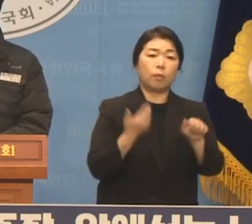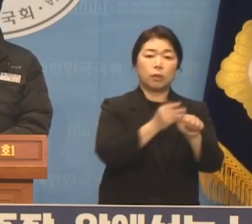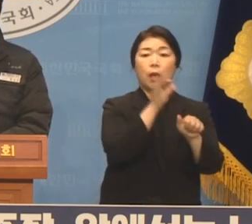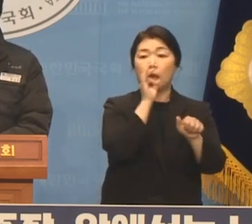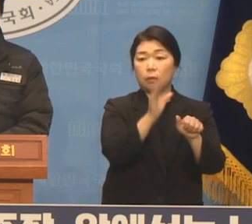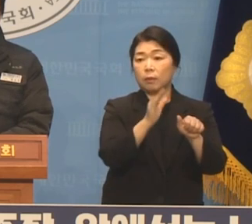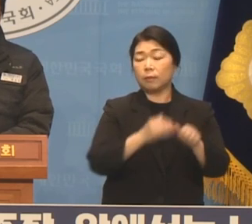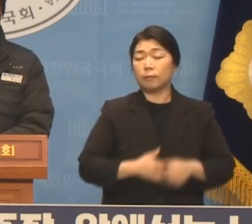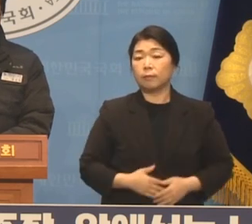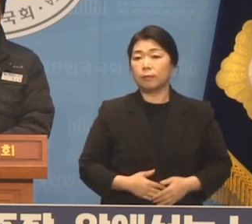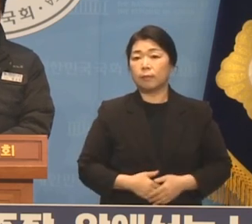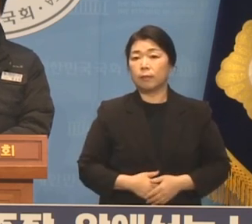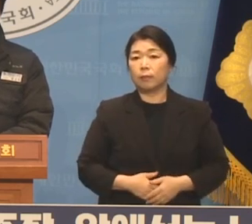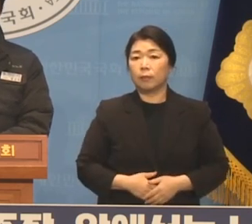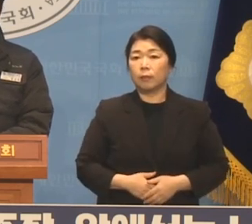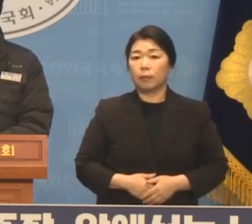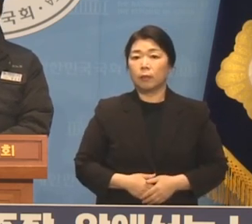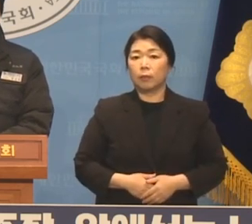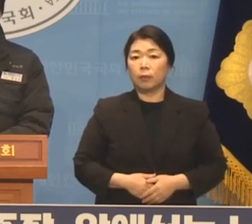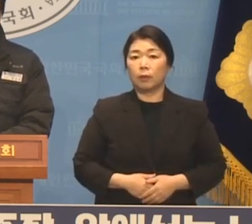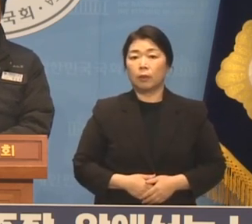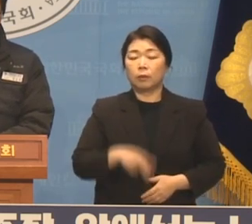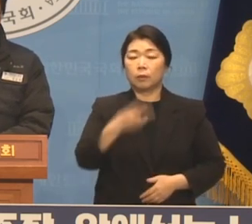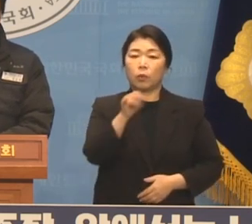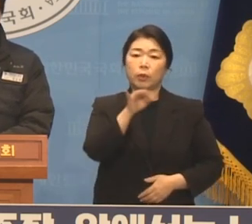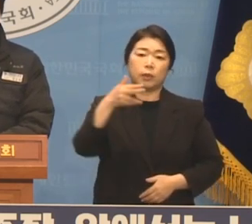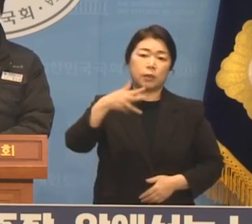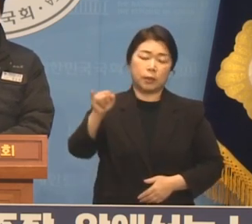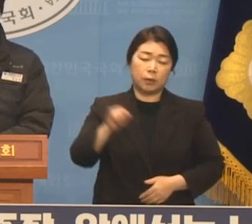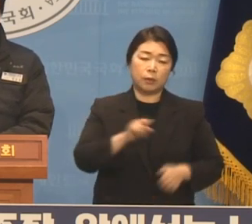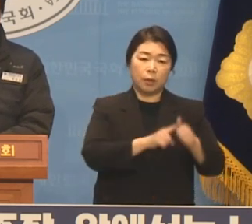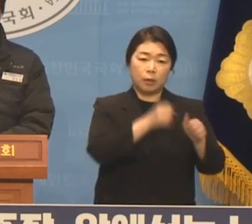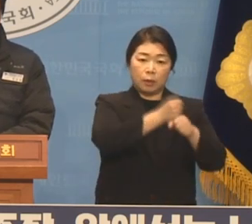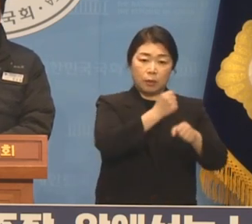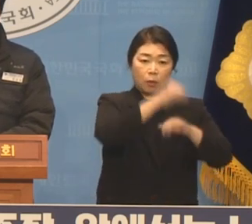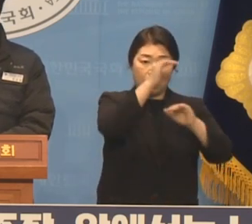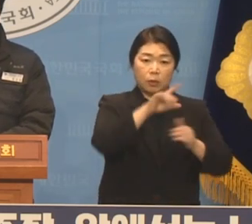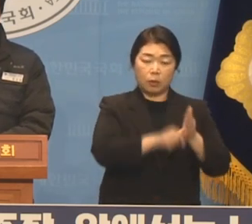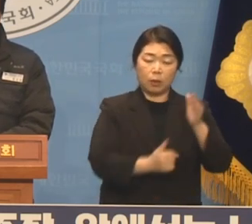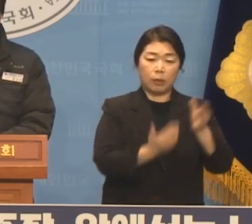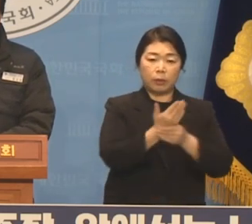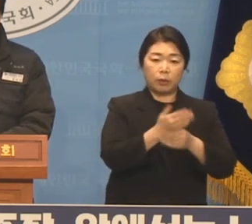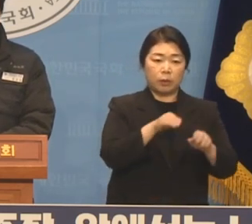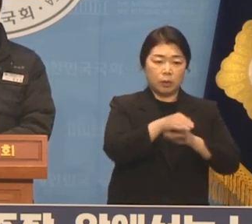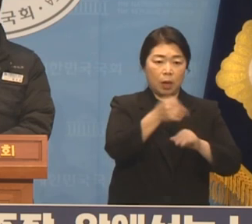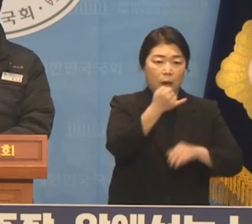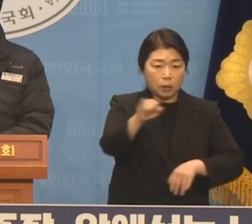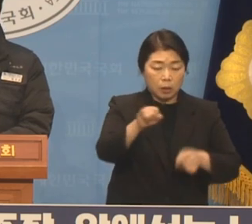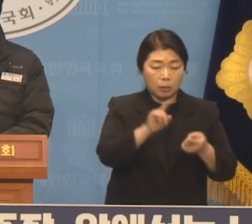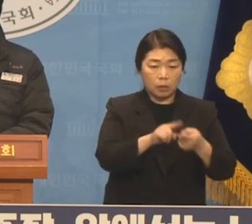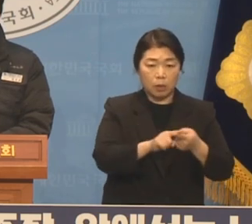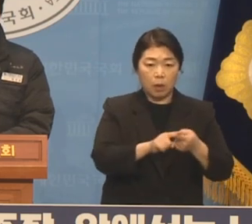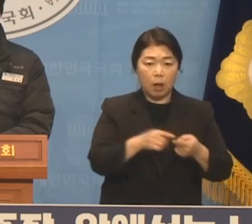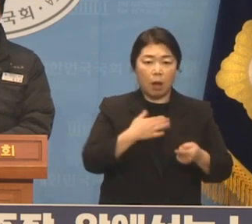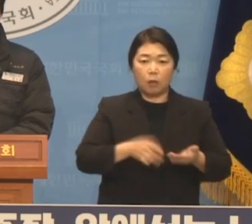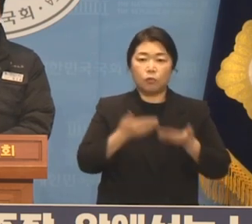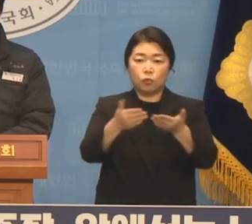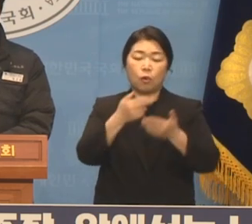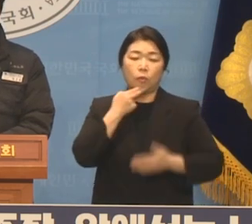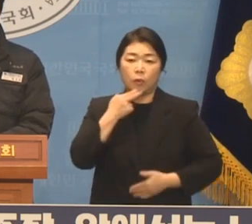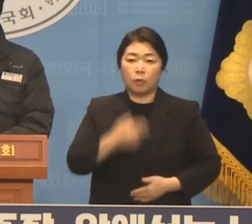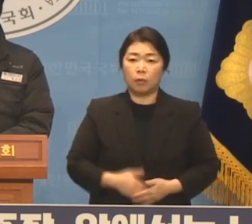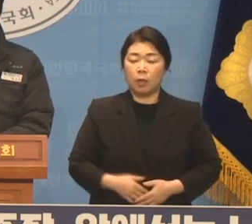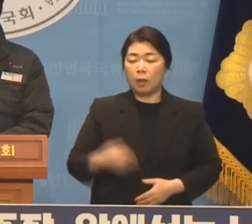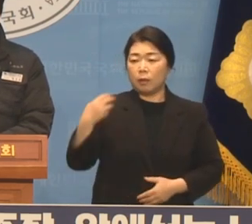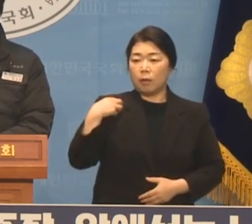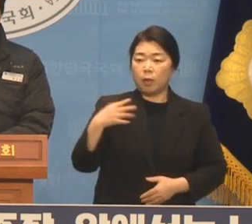받지 않았습니다. 도이치아우토는 생산 과정에서 생긴 차량 하자를 고지해 주지 않고